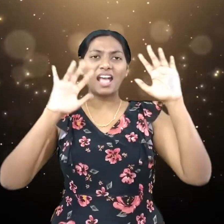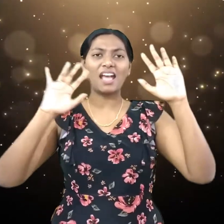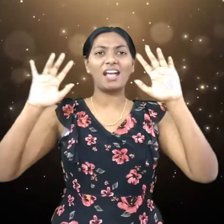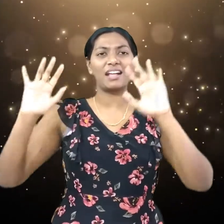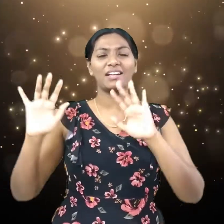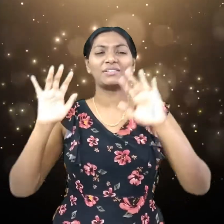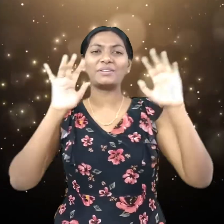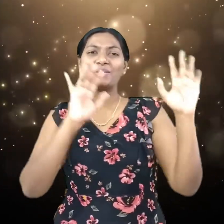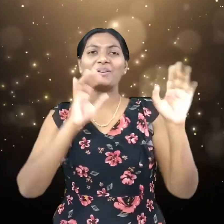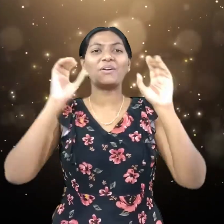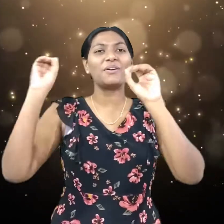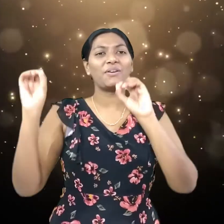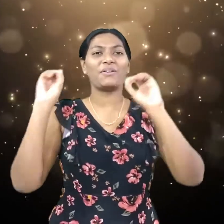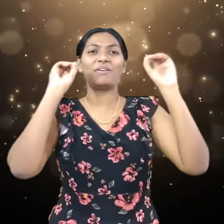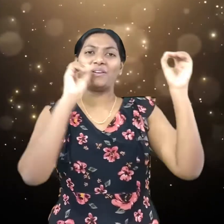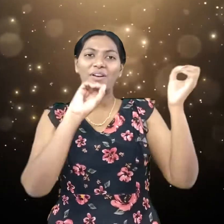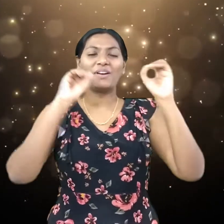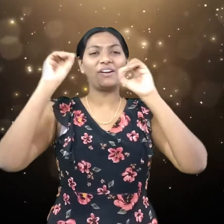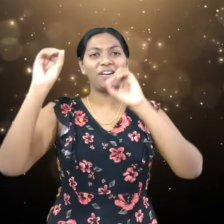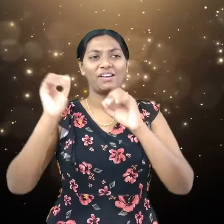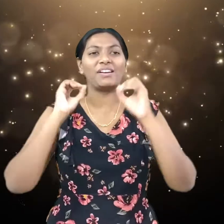गाएंगे।